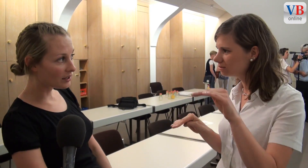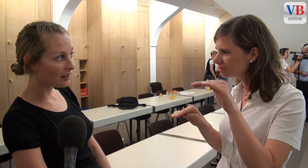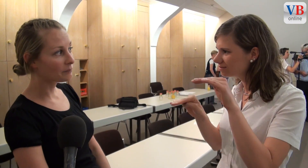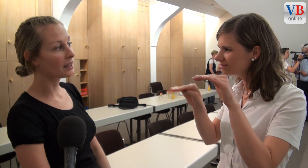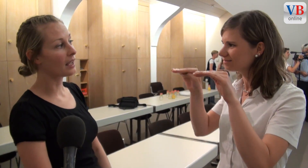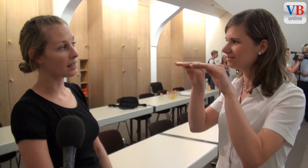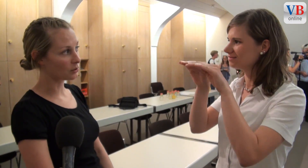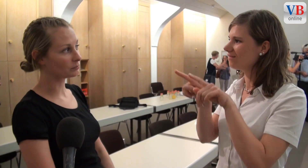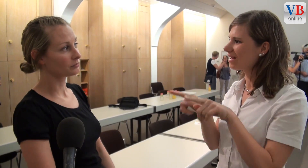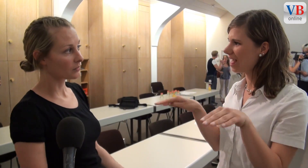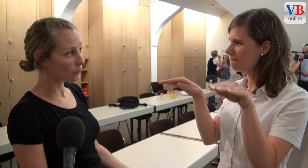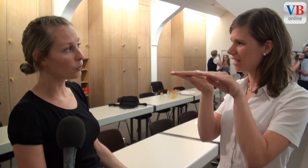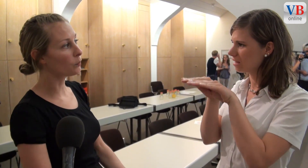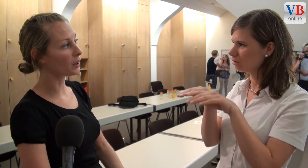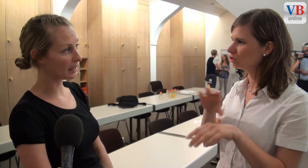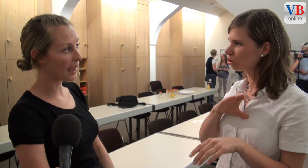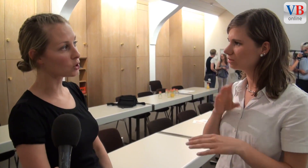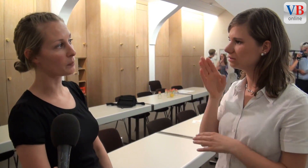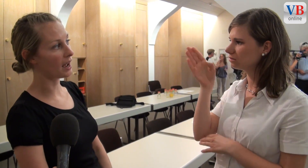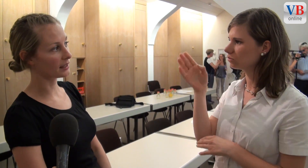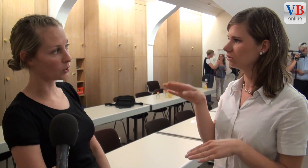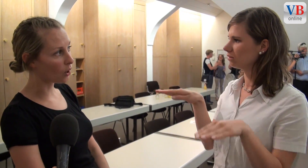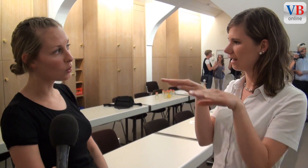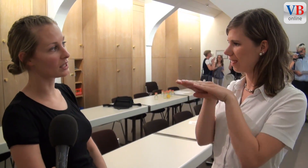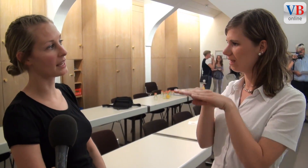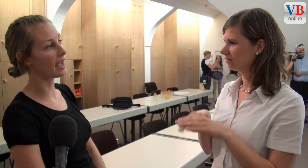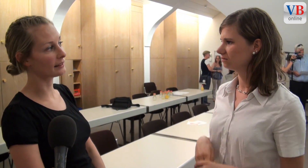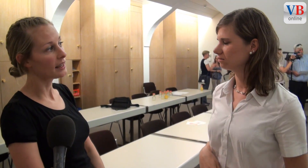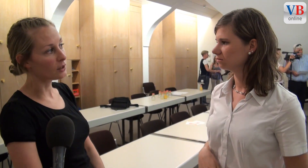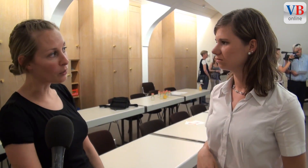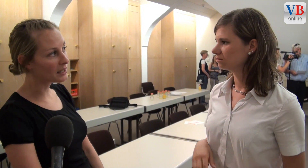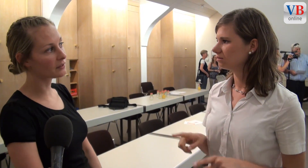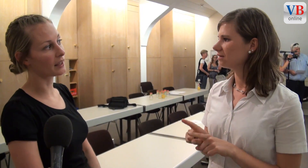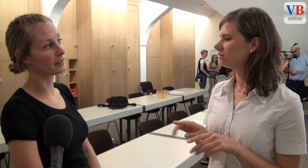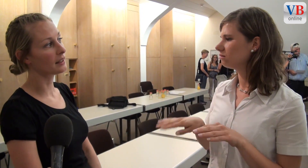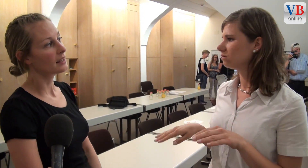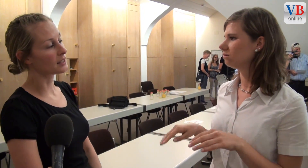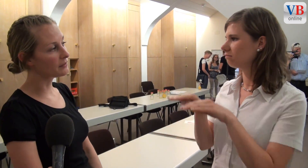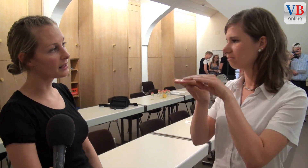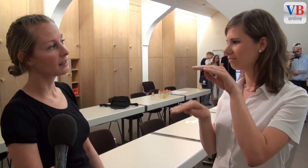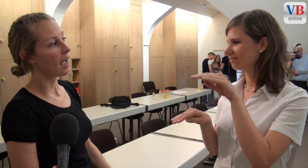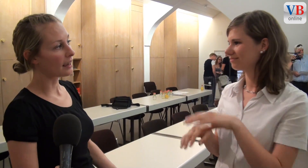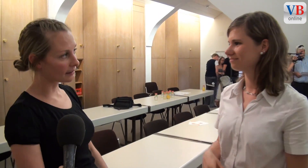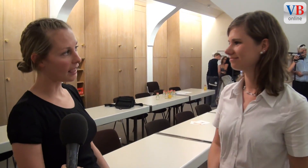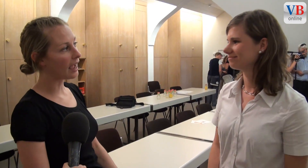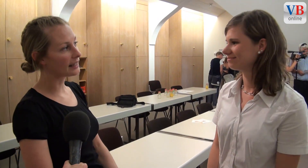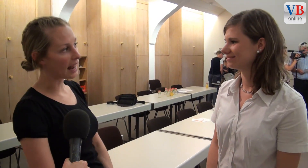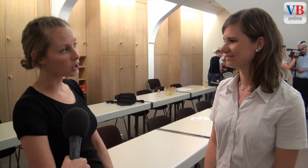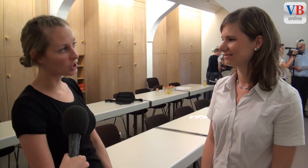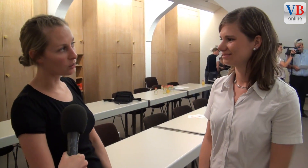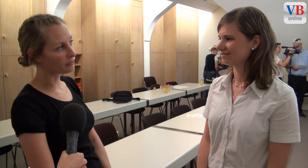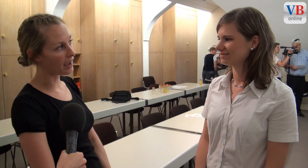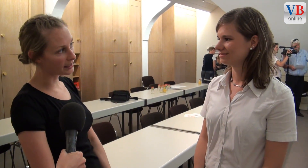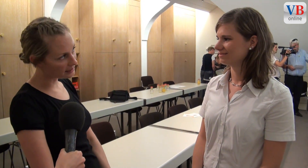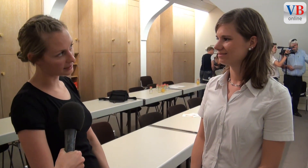dass Hörende über Gebärdensprache, Gehörlosigkeit informiert werden, dass wir eine